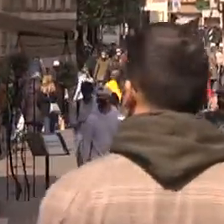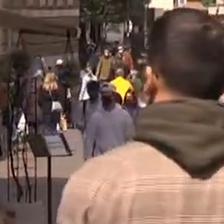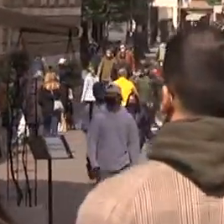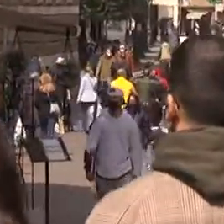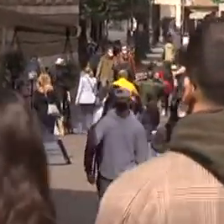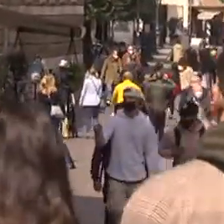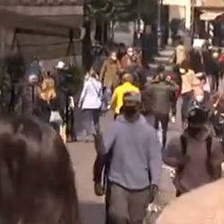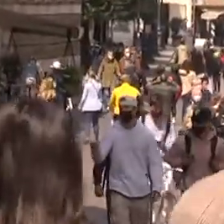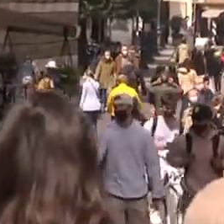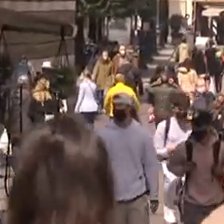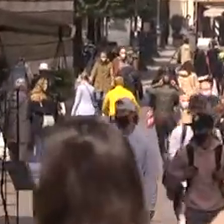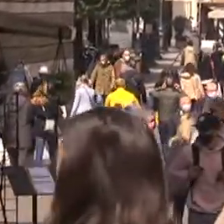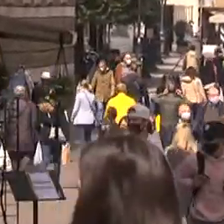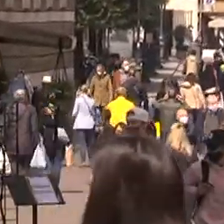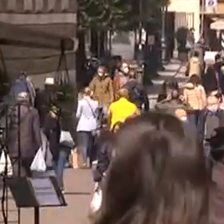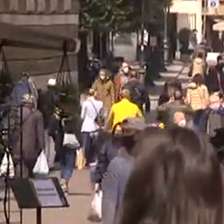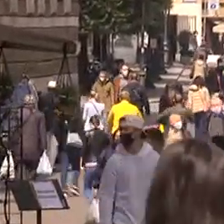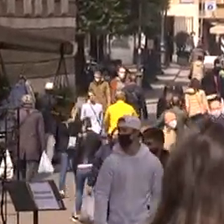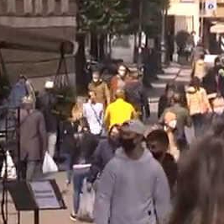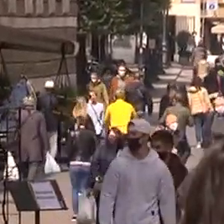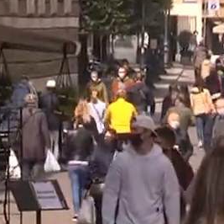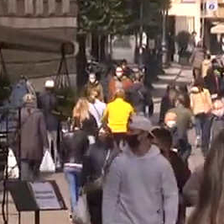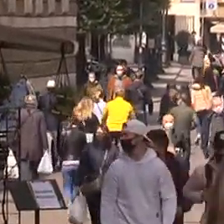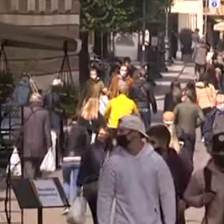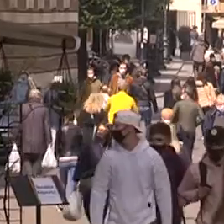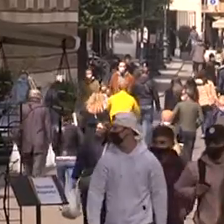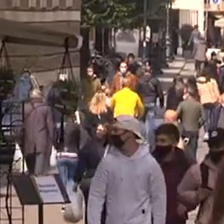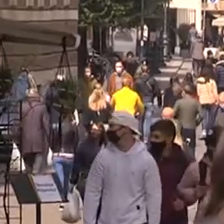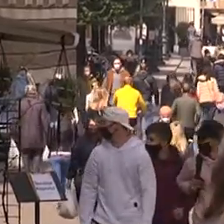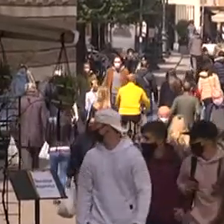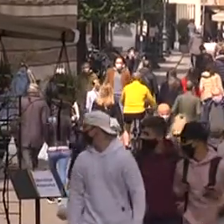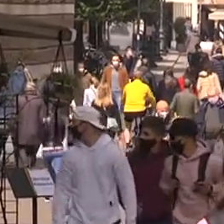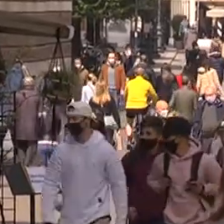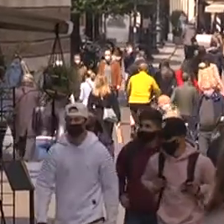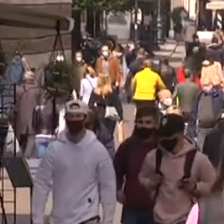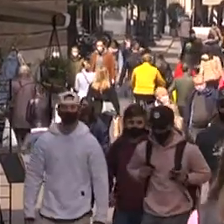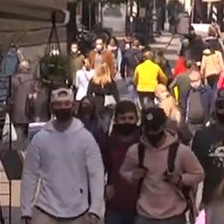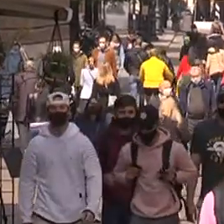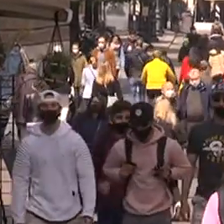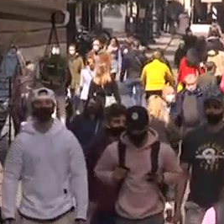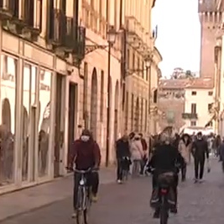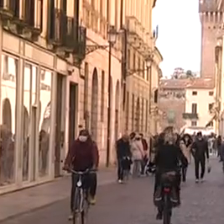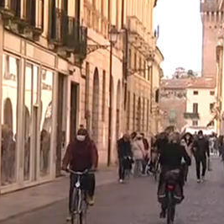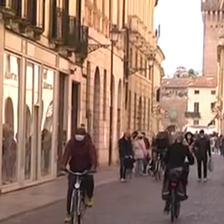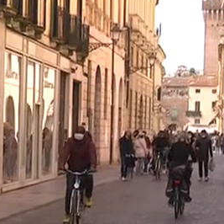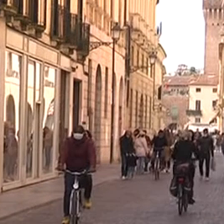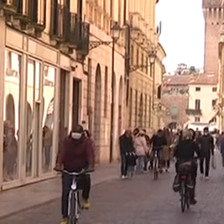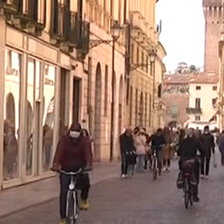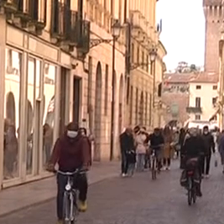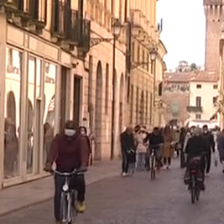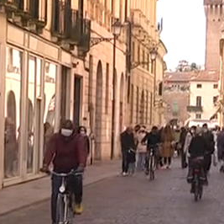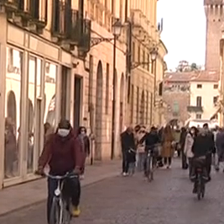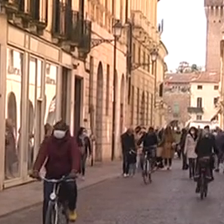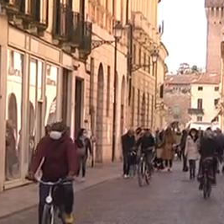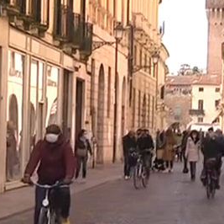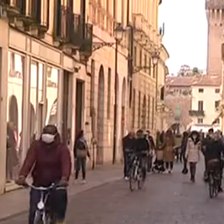la vera prova sono le riaperture iniziate questa settimana. Se la curva pandemica non torna a salire, allora comincerà